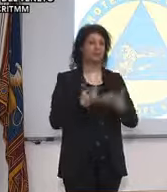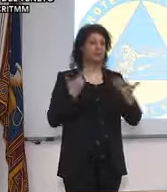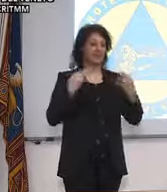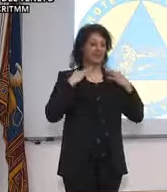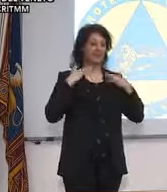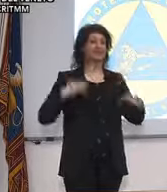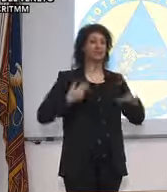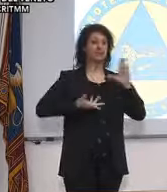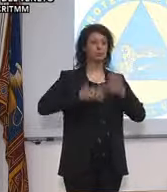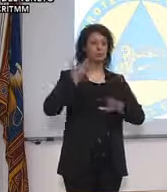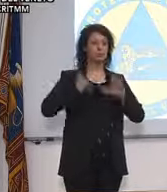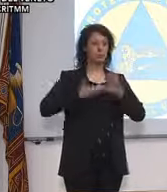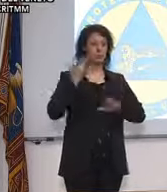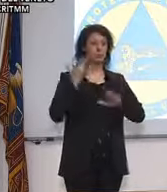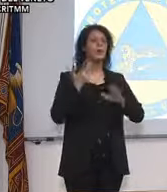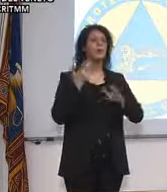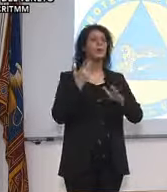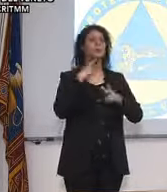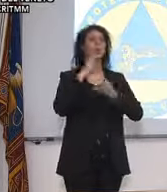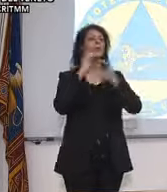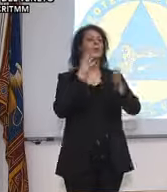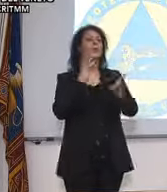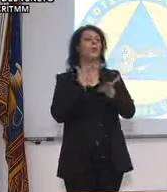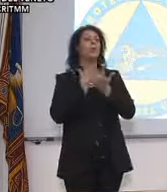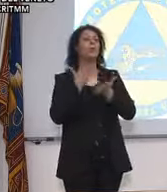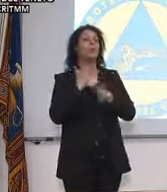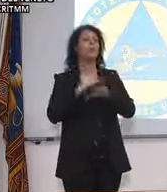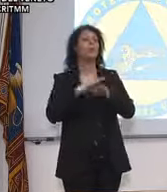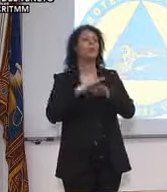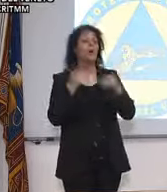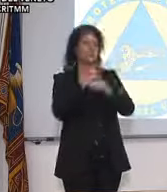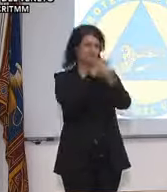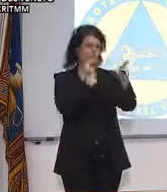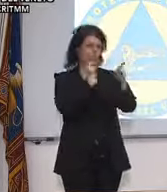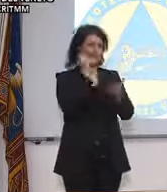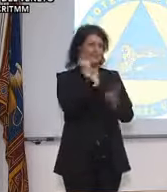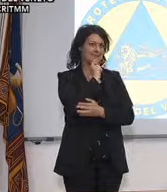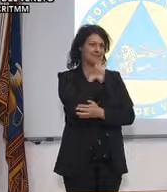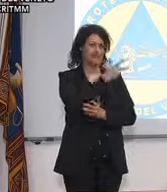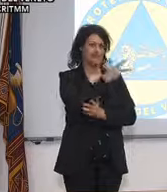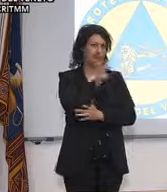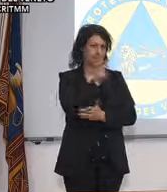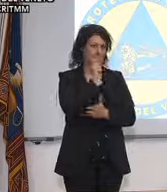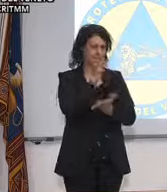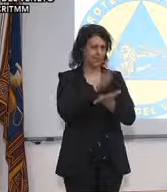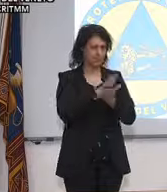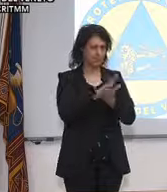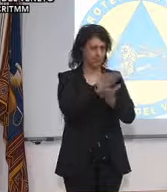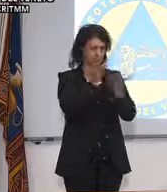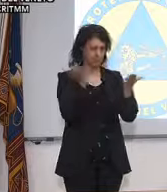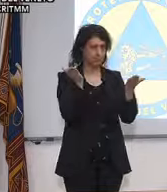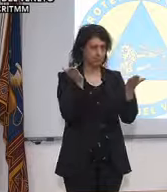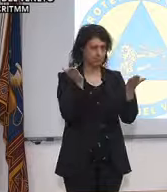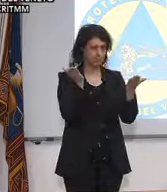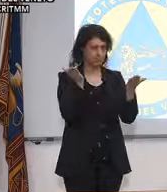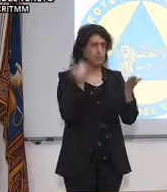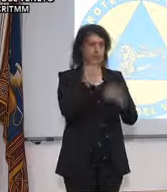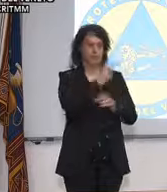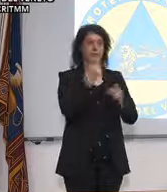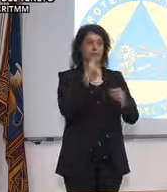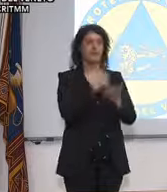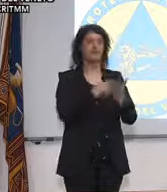fanno attraverso di voi, attraverso gli organi di stampa, quindi avete un ruolo fondamentale nel sistema di protezione civile, il Presidente vi ringrazia sempre, mi unisco